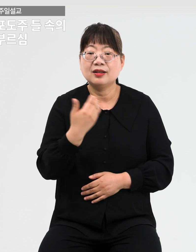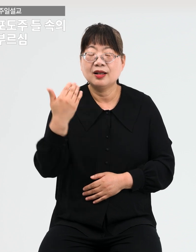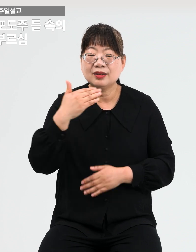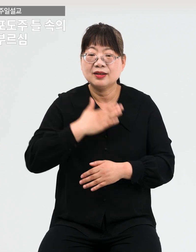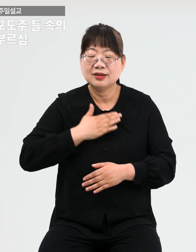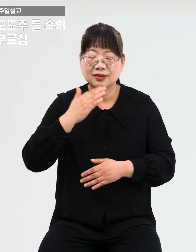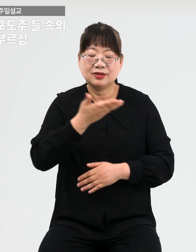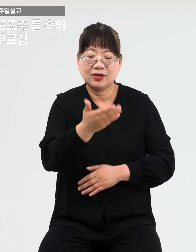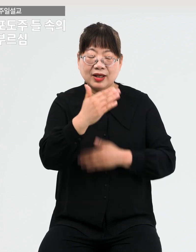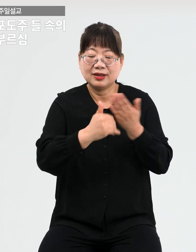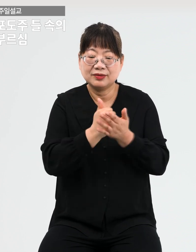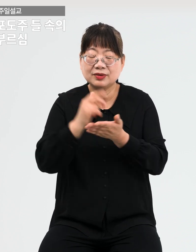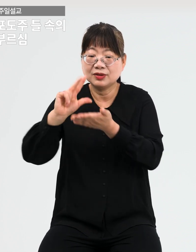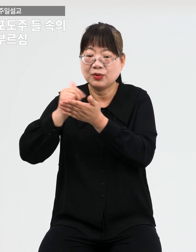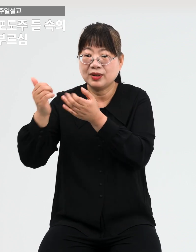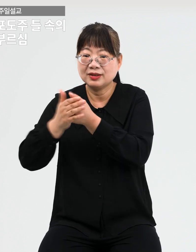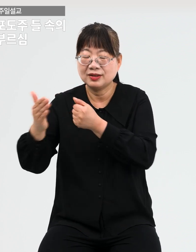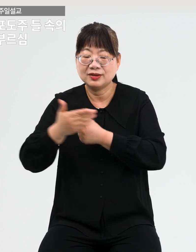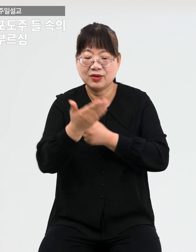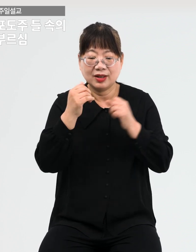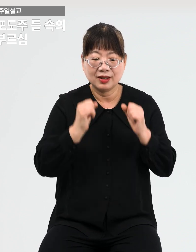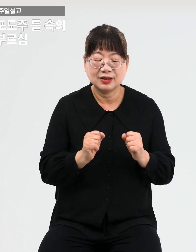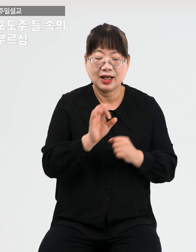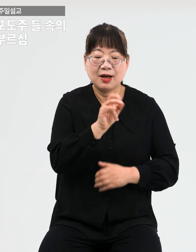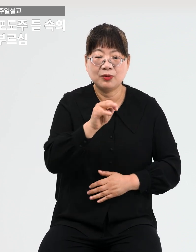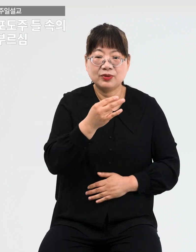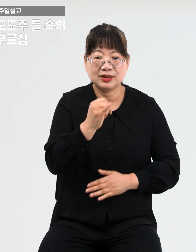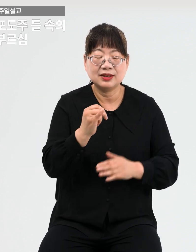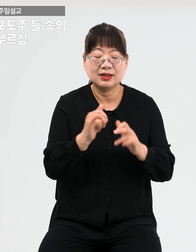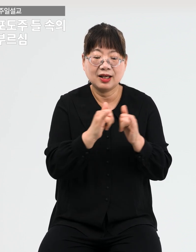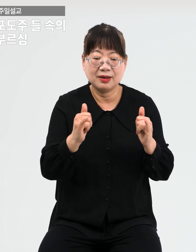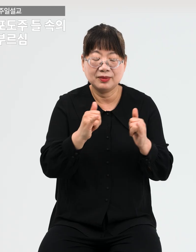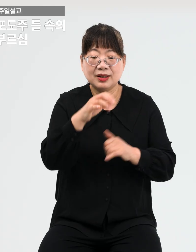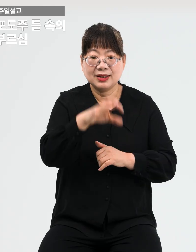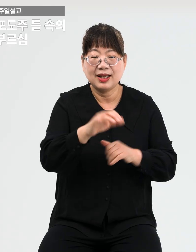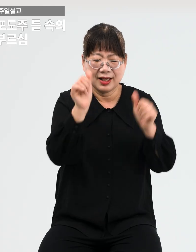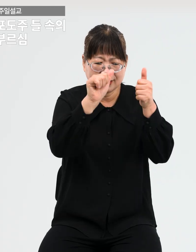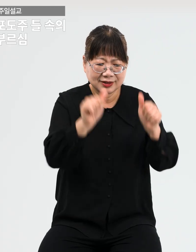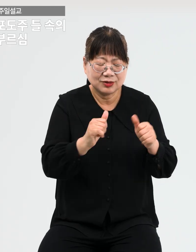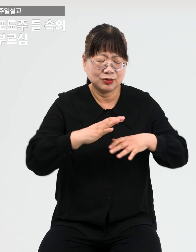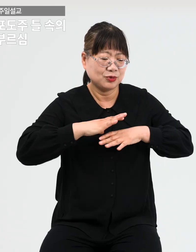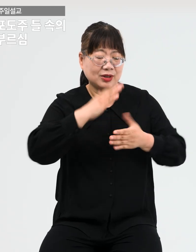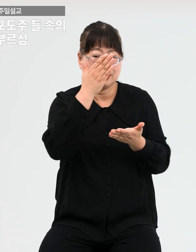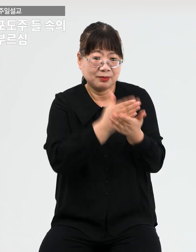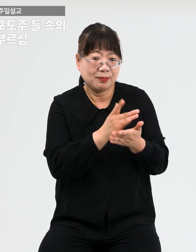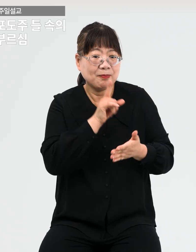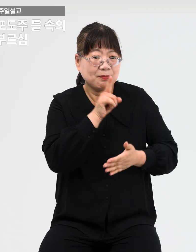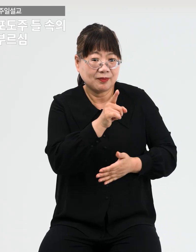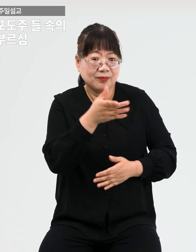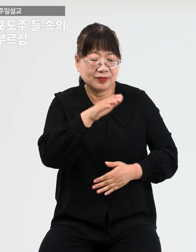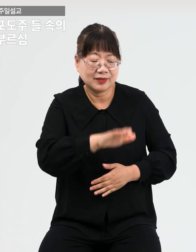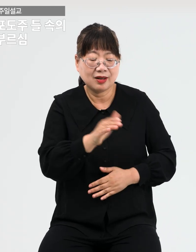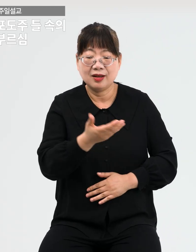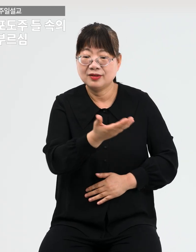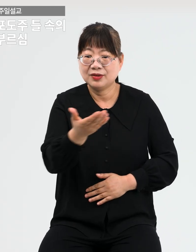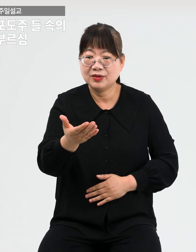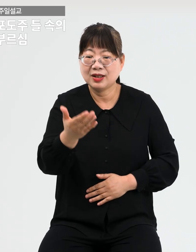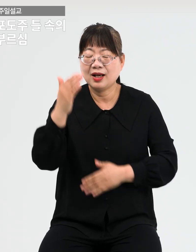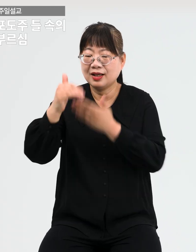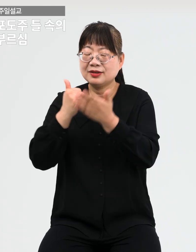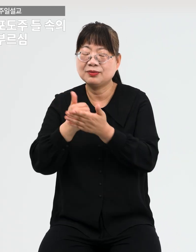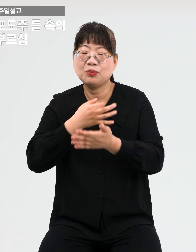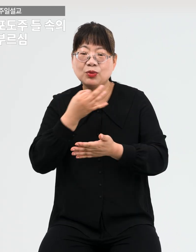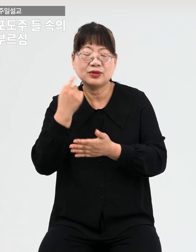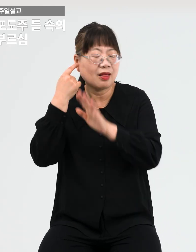하나님 여호와이니 너희가 거주하는 아모리 사람의 땅에 신들을 두려워하지 말라 하였으나 너희가 내